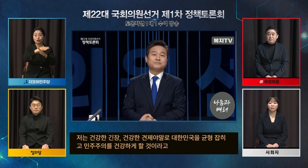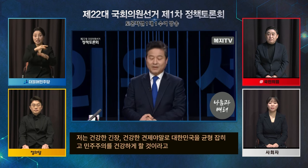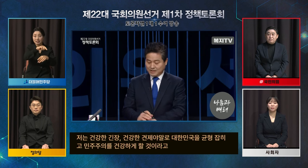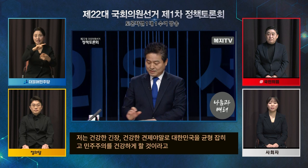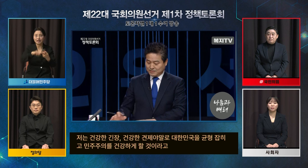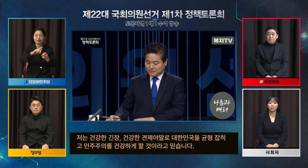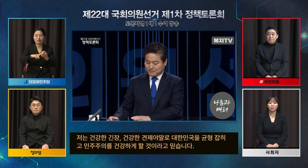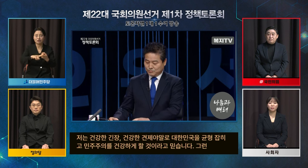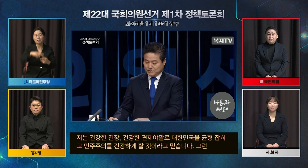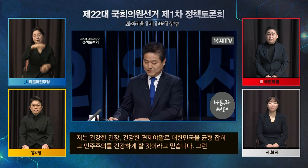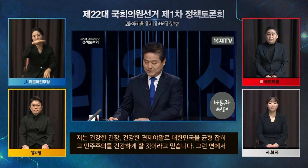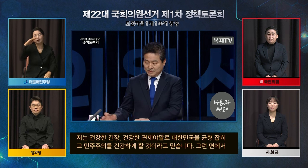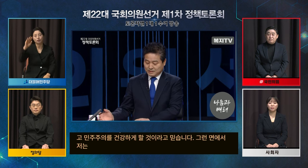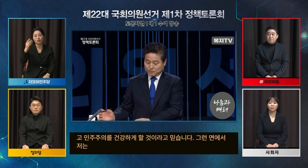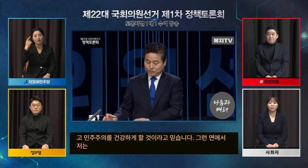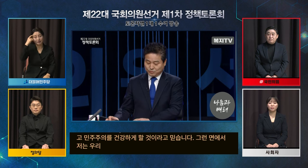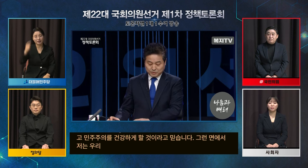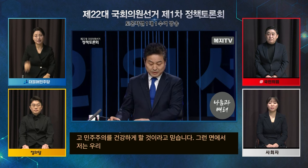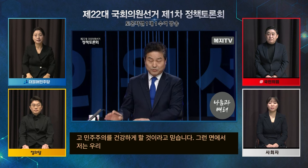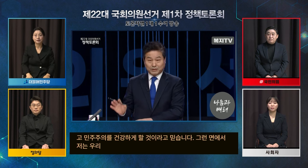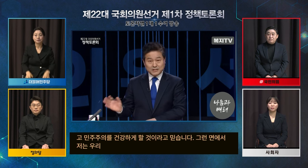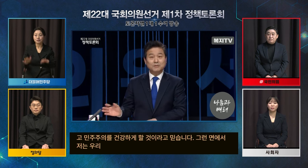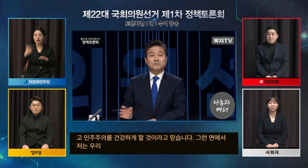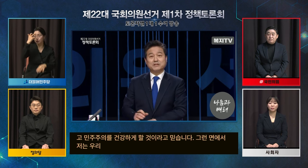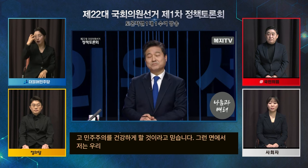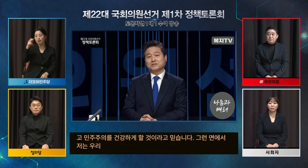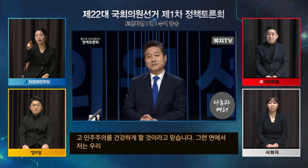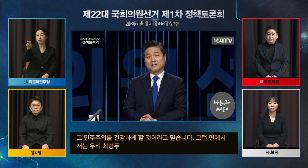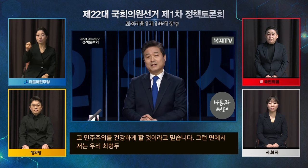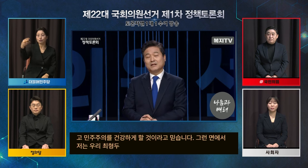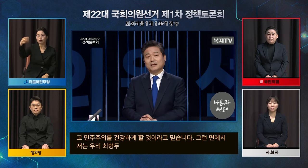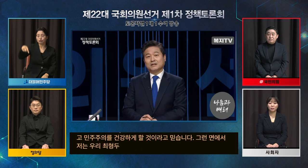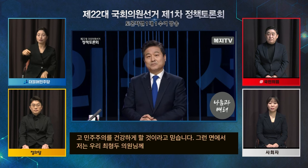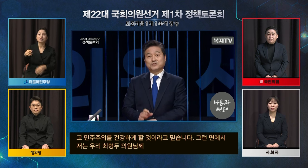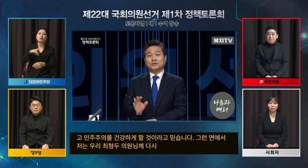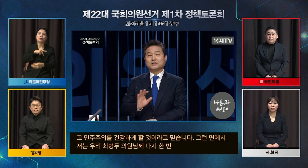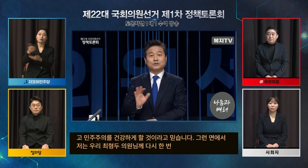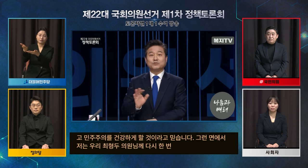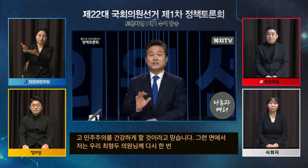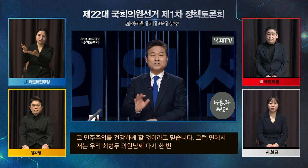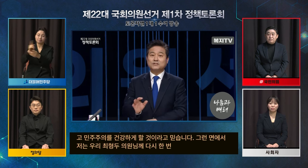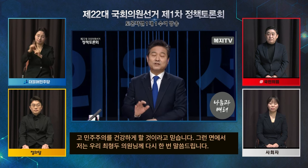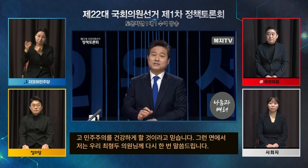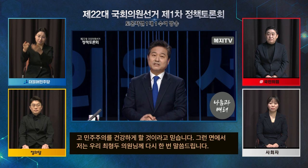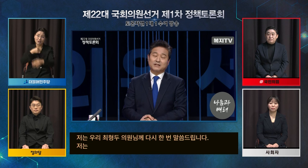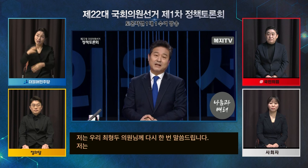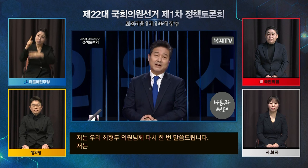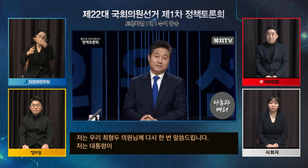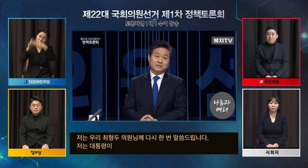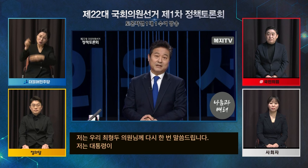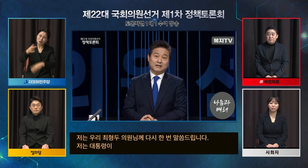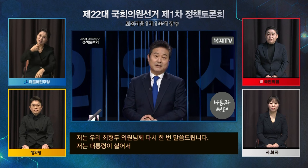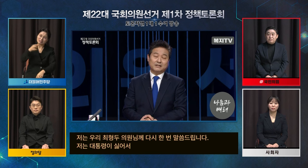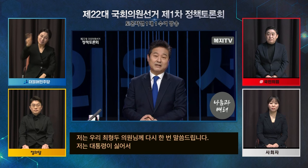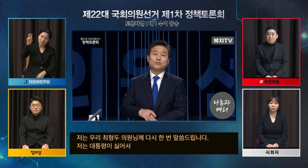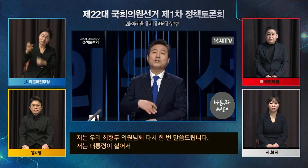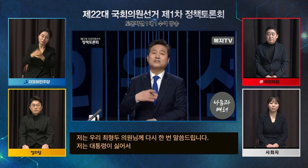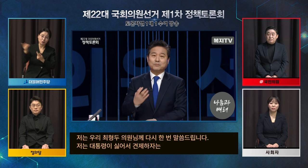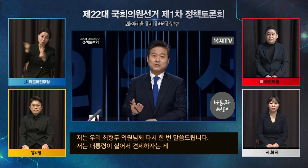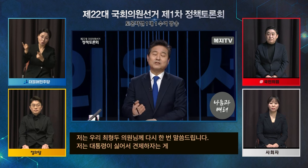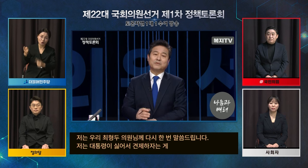저는 우리 최영도 의원님께서 다시 한 번 말씀드립니다. 저는 대통령이 싫어서 견제하자는 게 아닙니다.